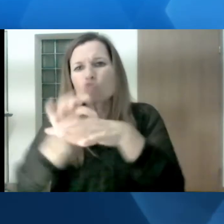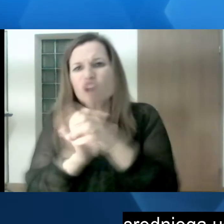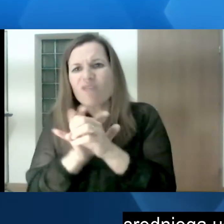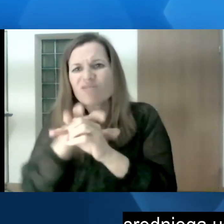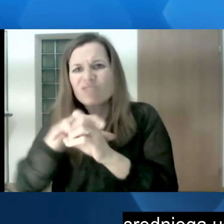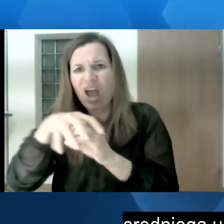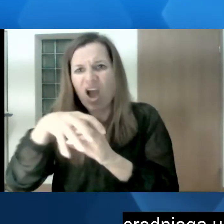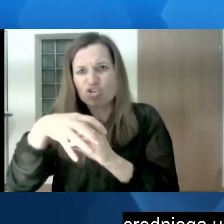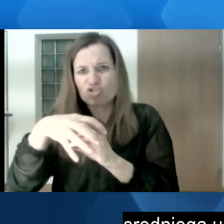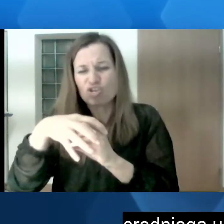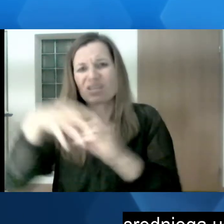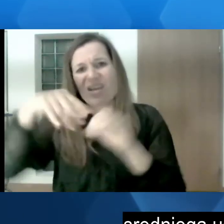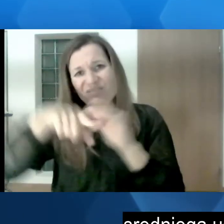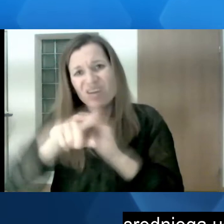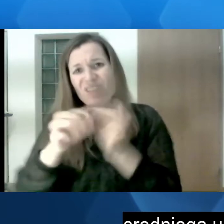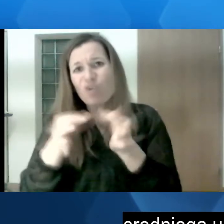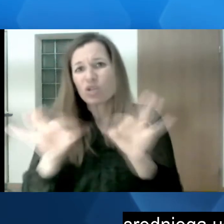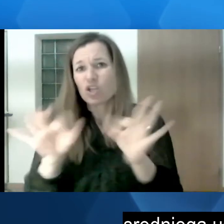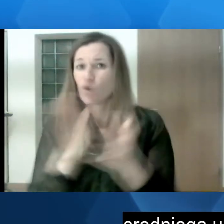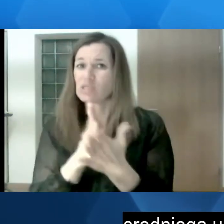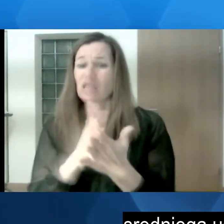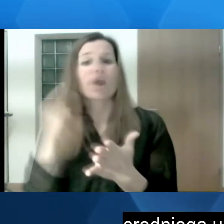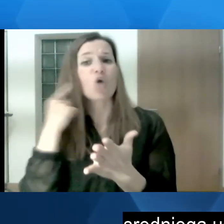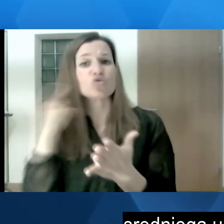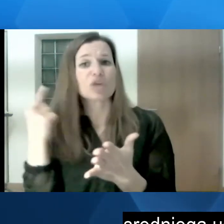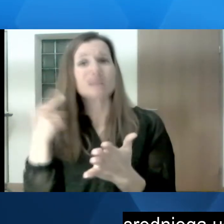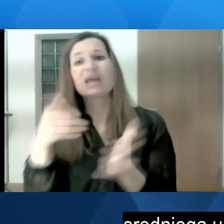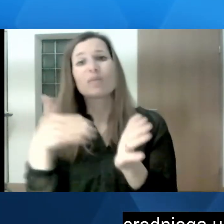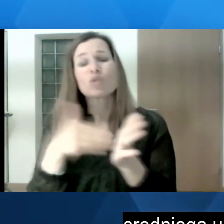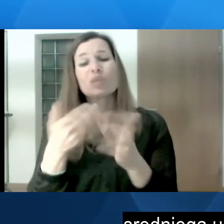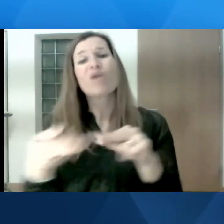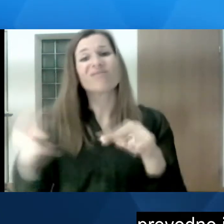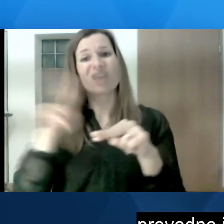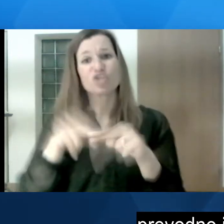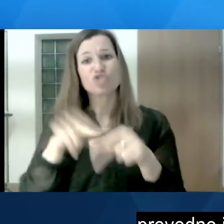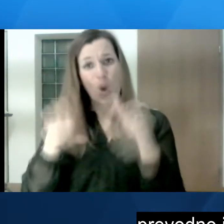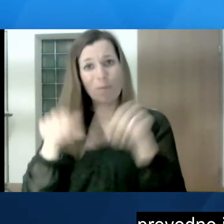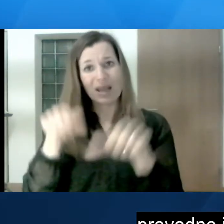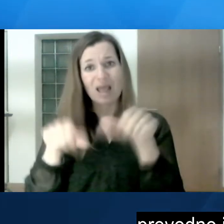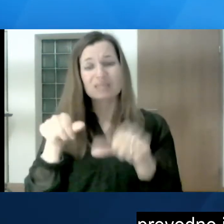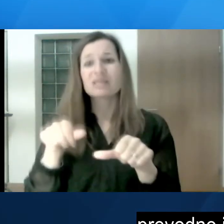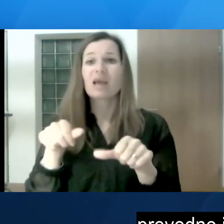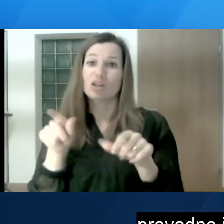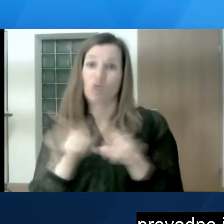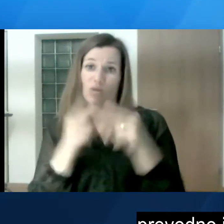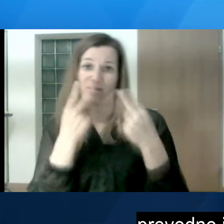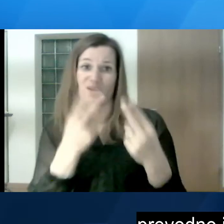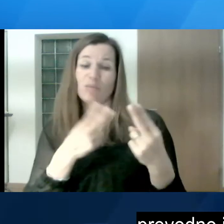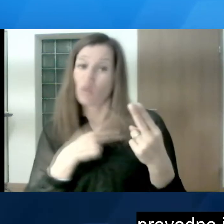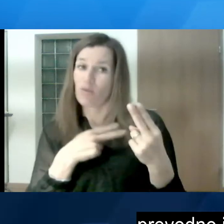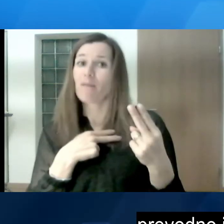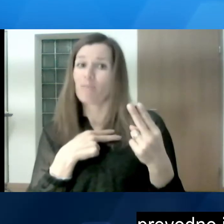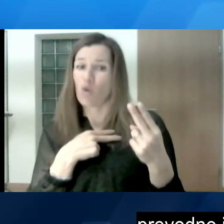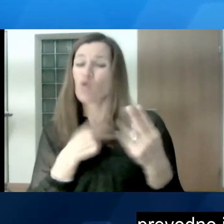votlino srednjega ušesa, ki potrebuje večjo operacijo, in kot vidimo, imamo prevodno izgubo sluha, medtem ko